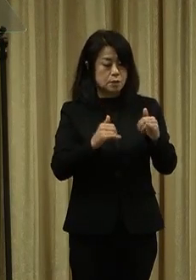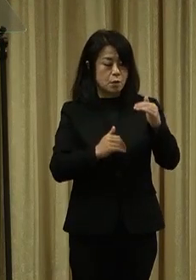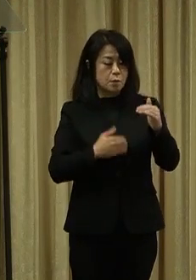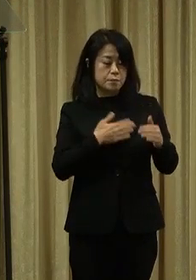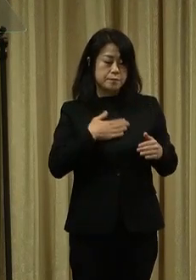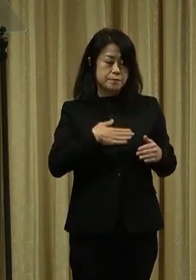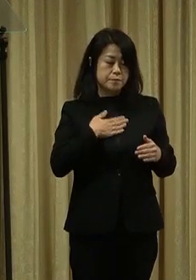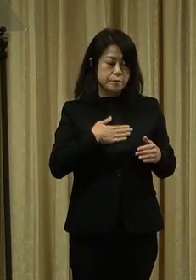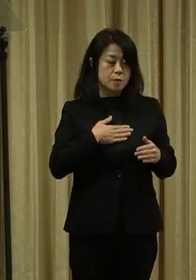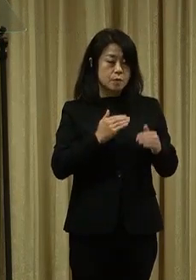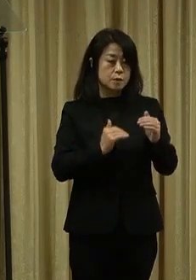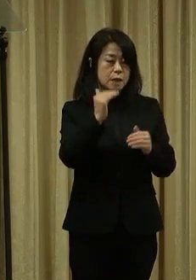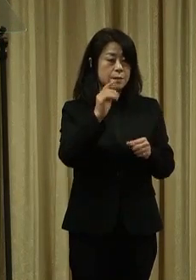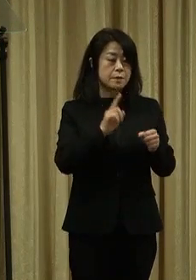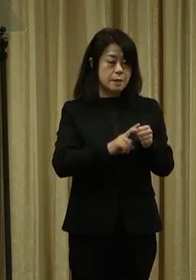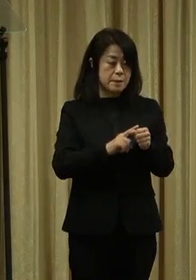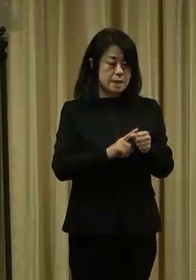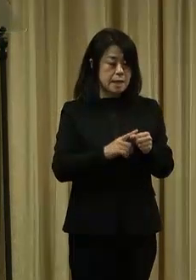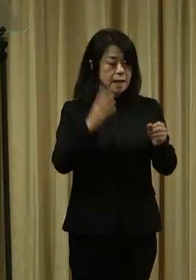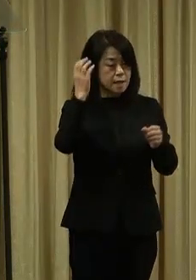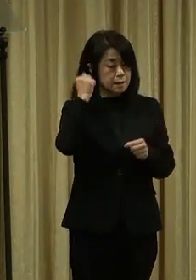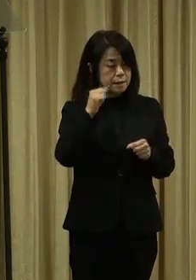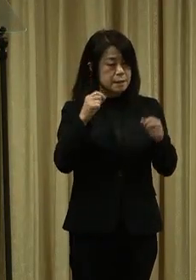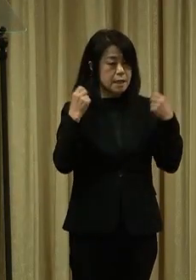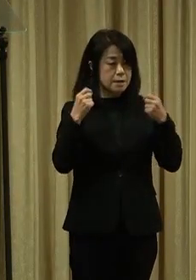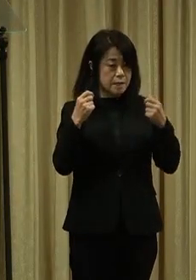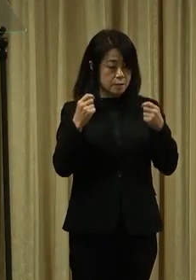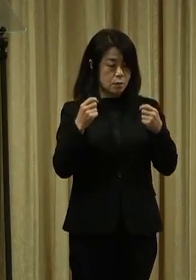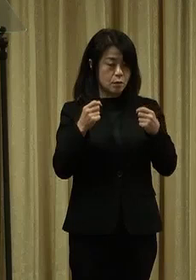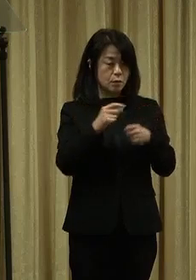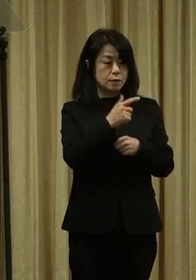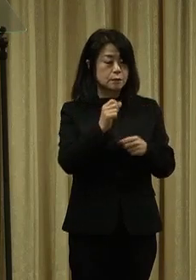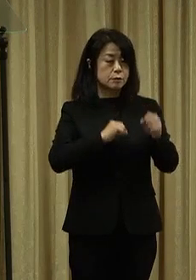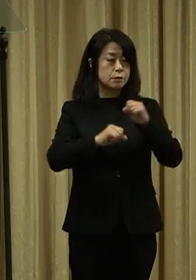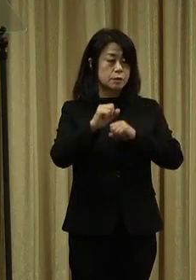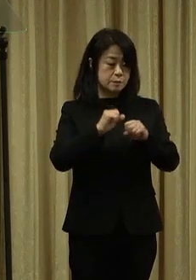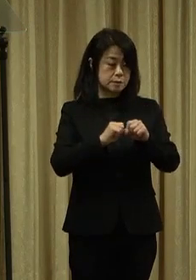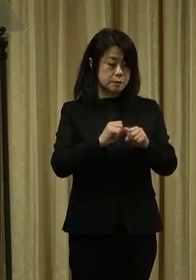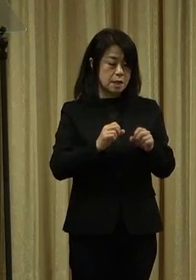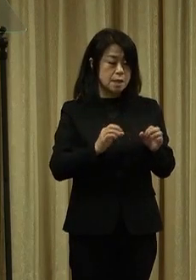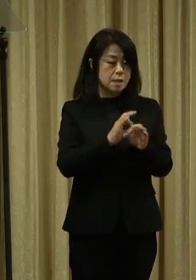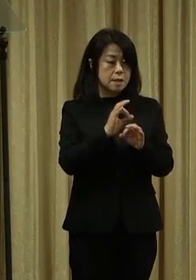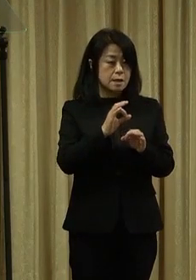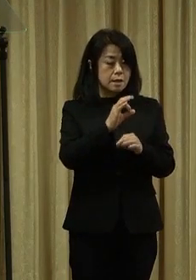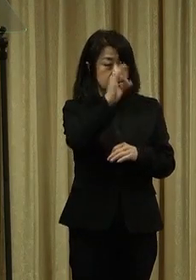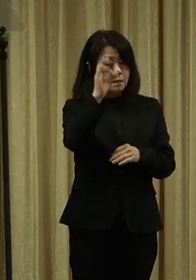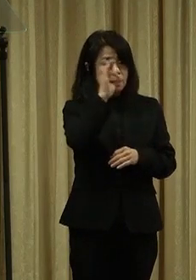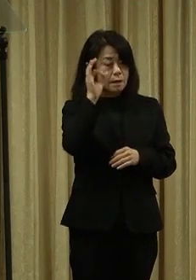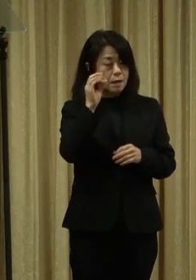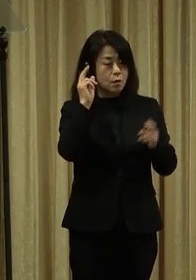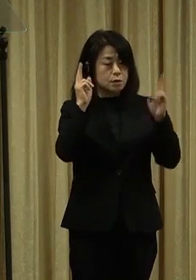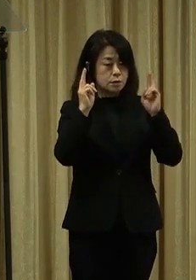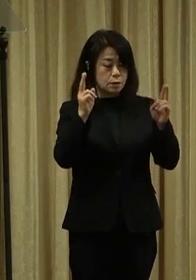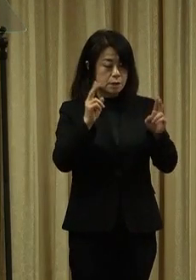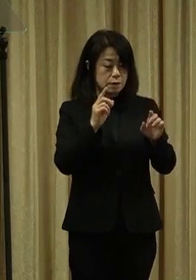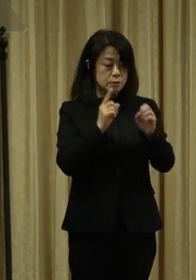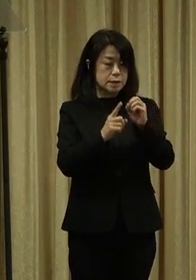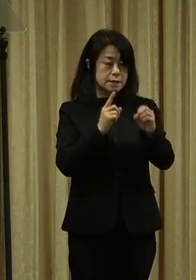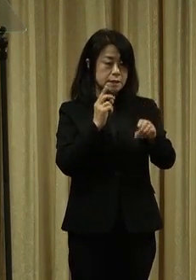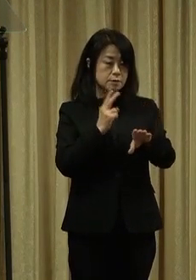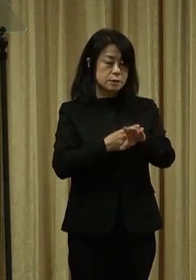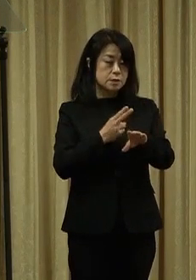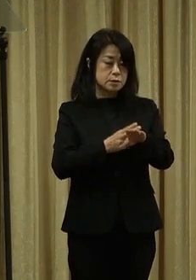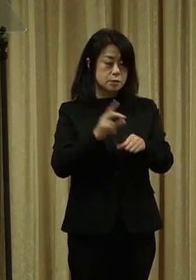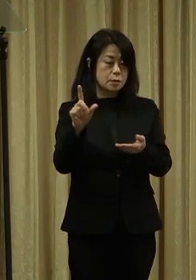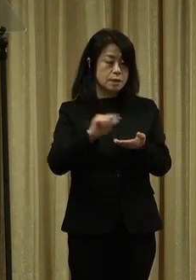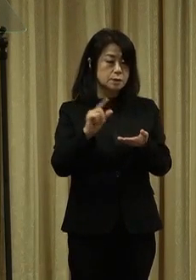するとともに記念イベントなどのプロモーションに取り組むほか観光事業者などにおけるデジタル技術の活用や